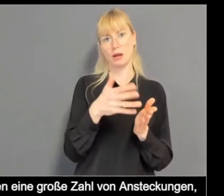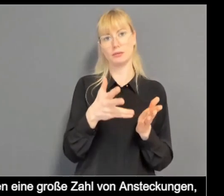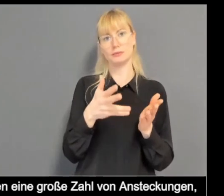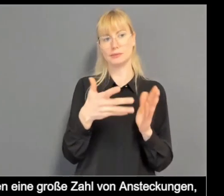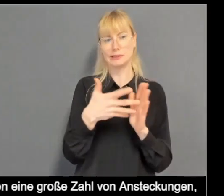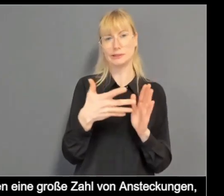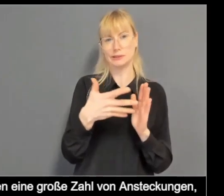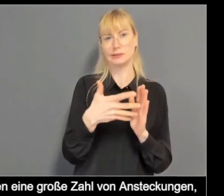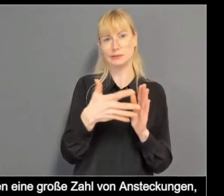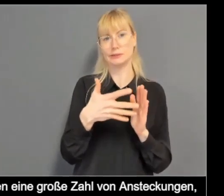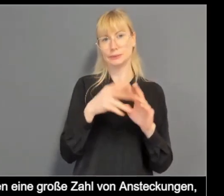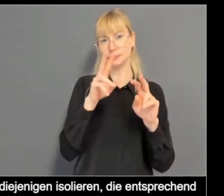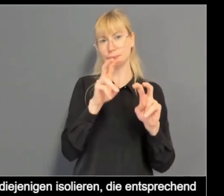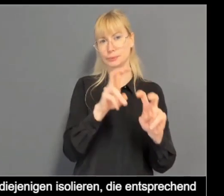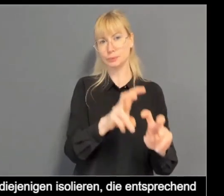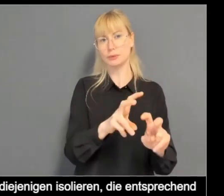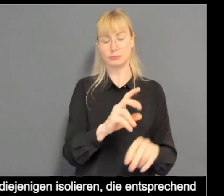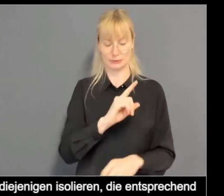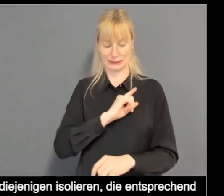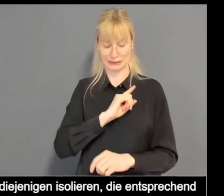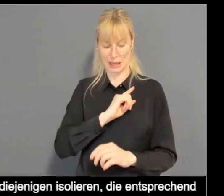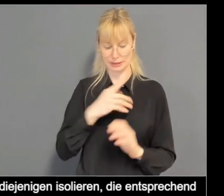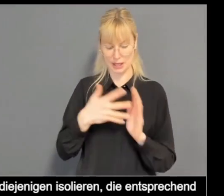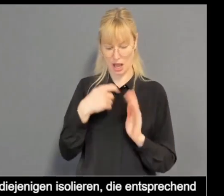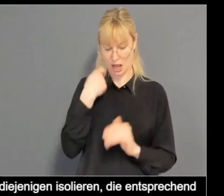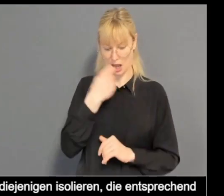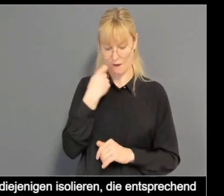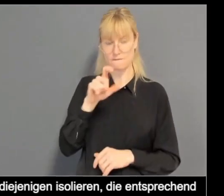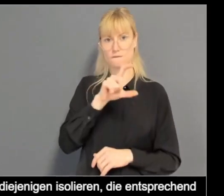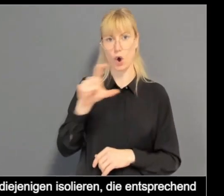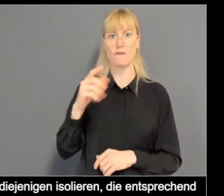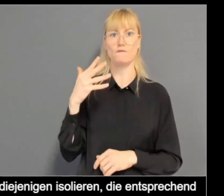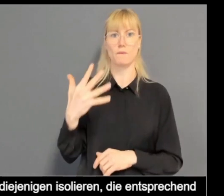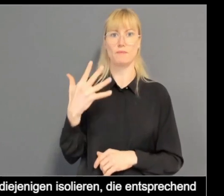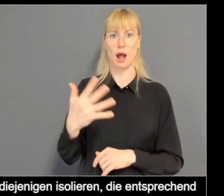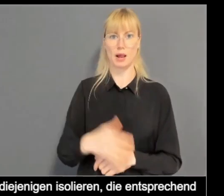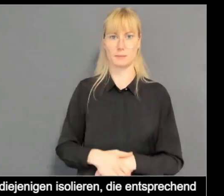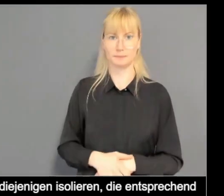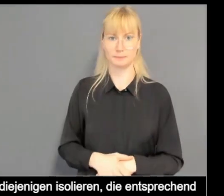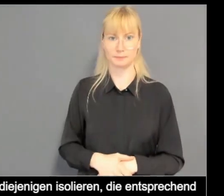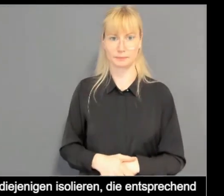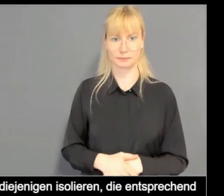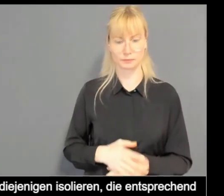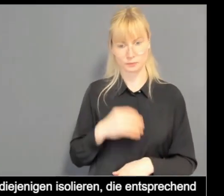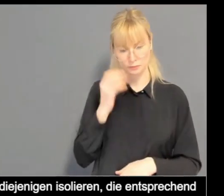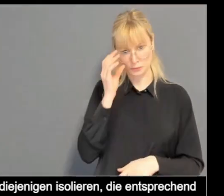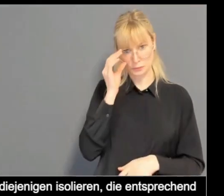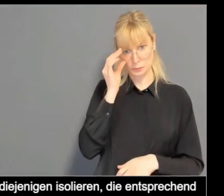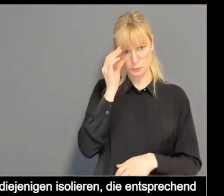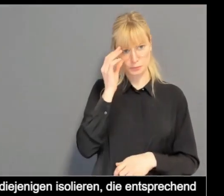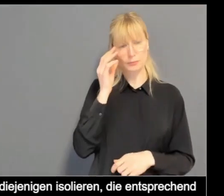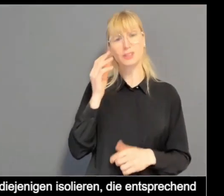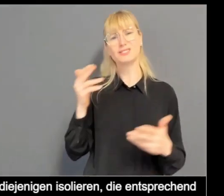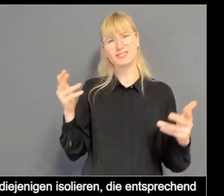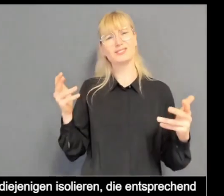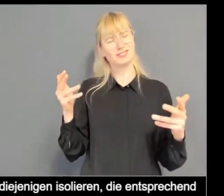in der jeweiligen Klasse die Maske aufsetzen und weiter intensiver testen. Beim Selbsttest ist das dann 5-mal